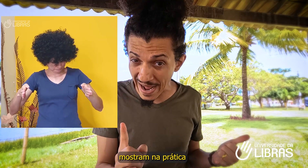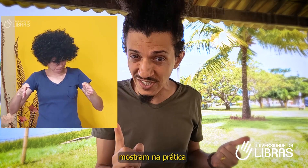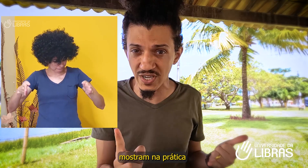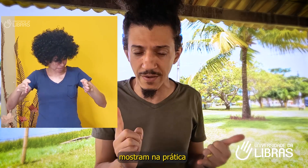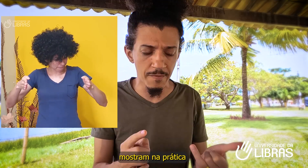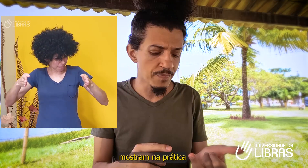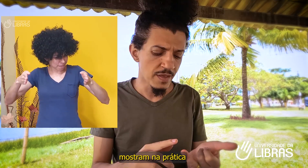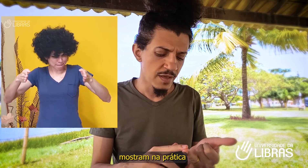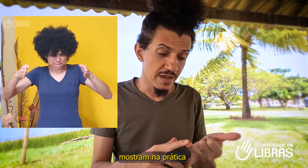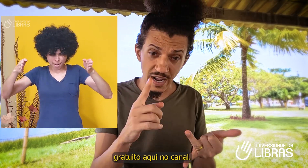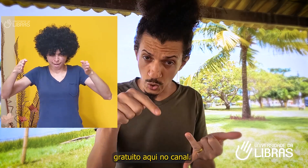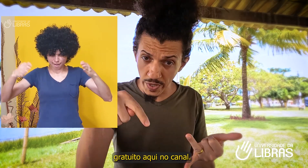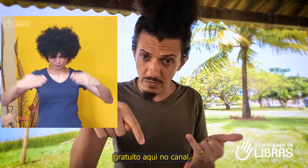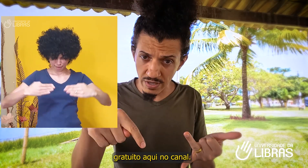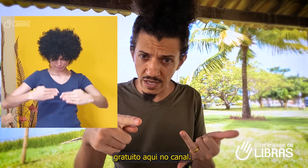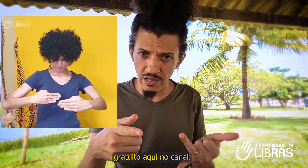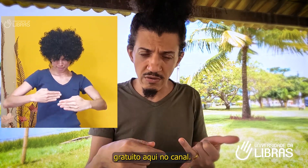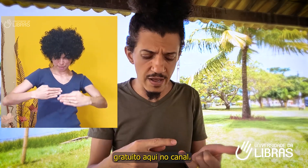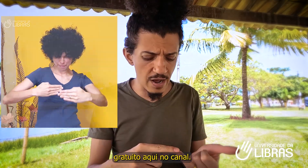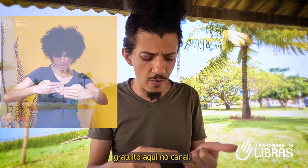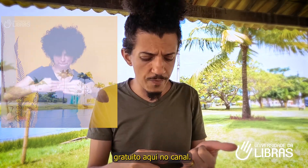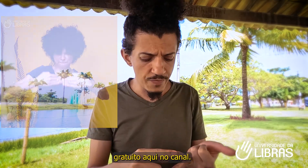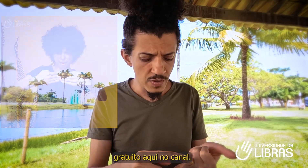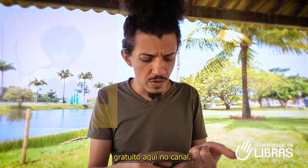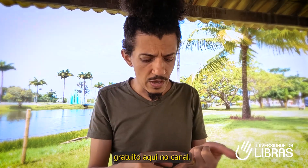prática. Gratuito aqui no canal.